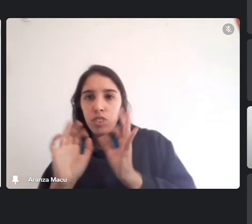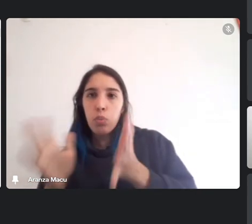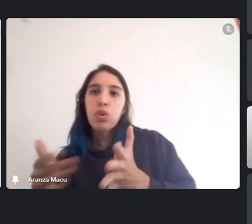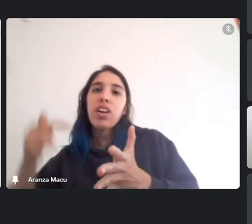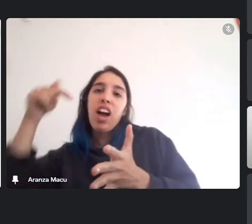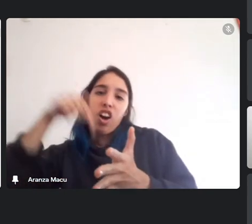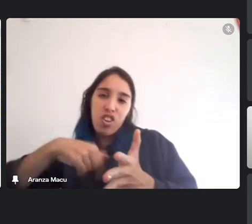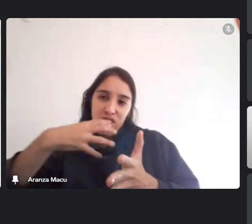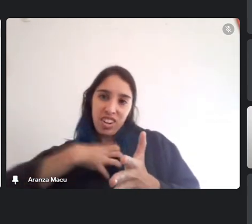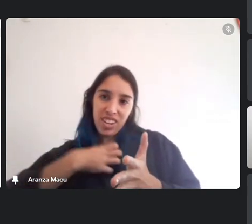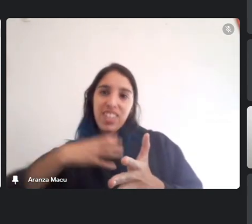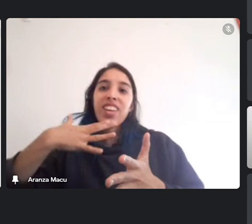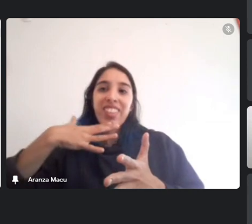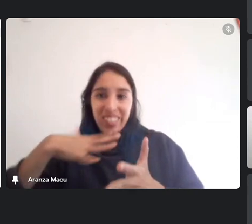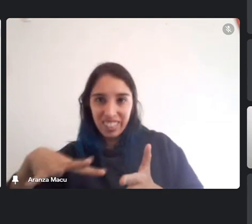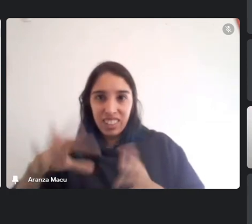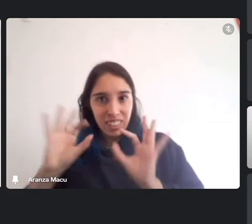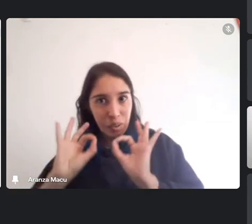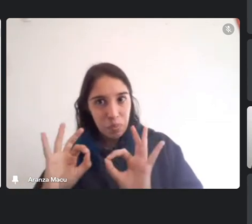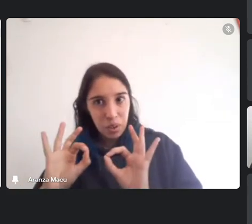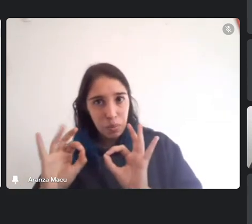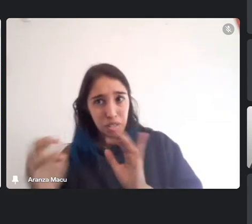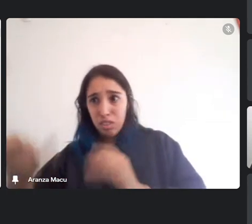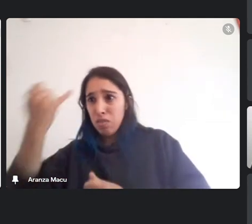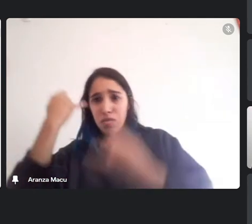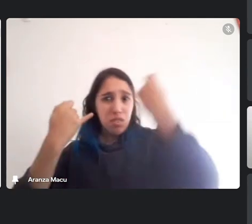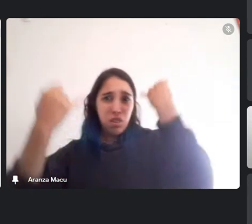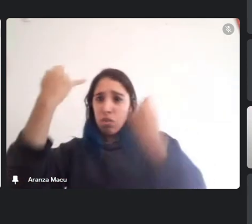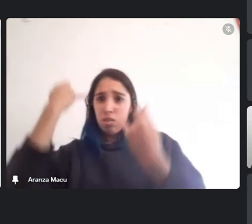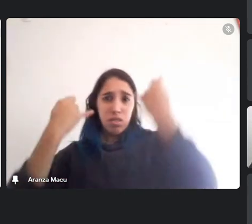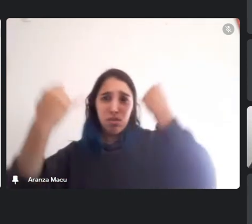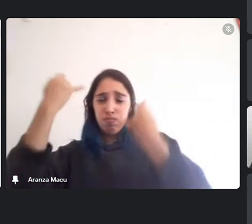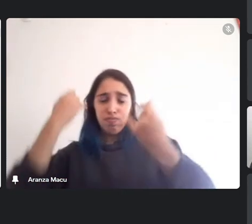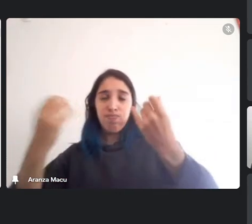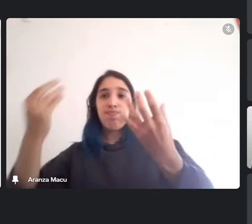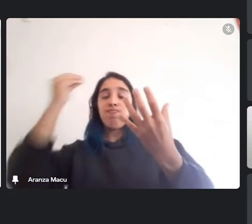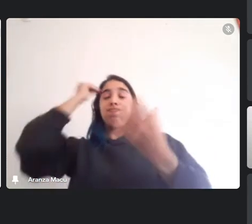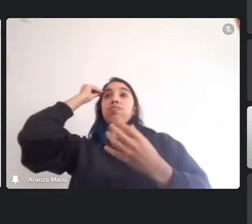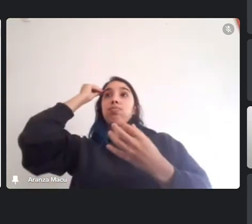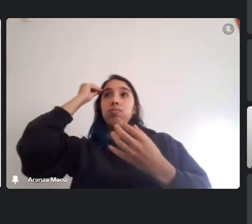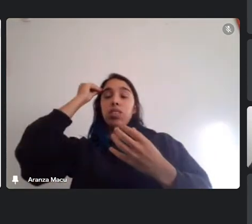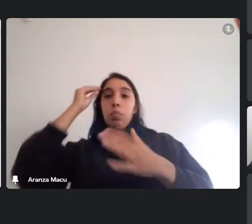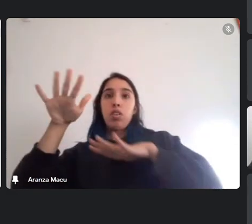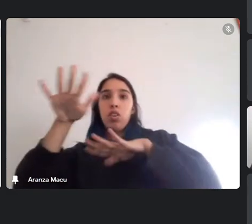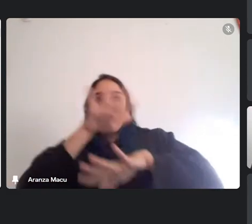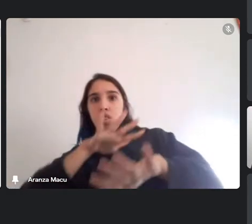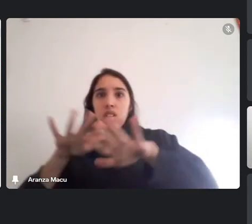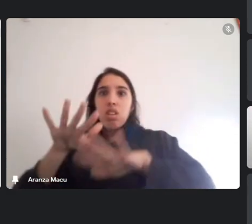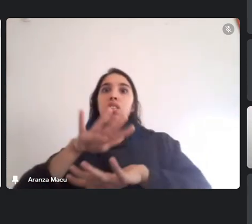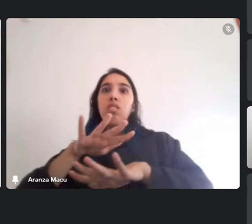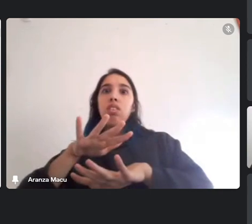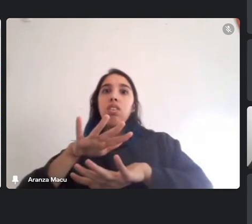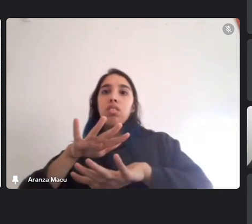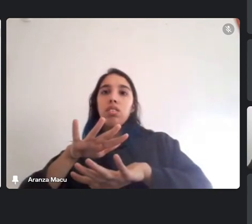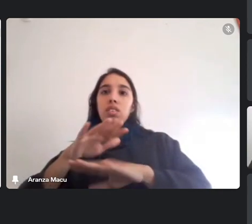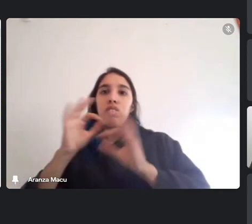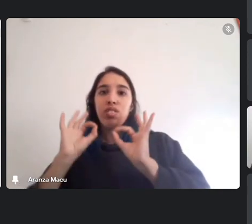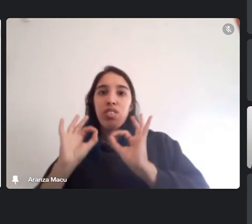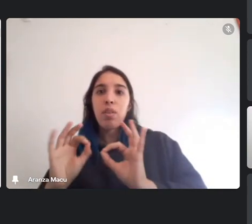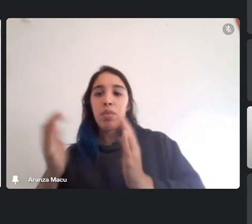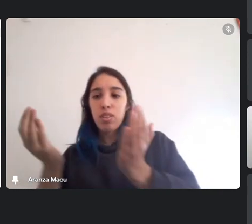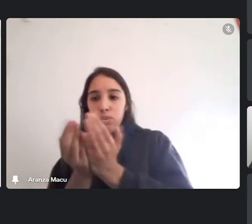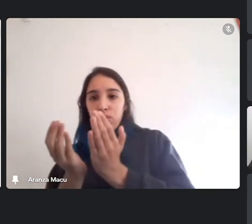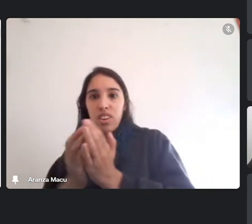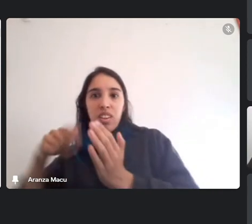como es mucha información, si no lo fijan, no lo ordenan, no lo copian, no van a poder sistematizarlo,